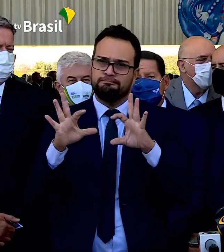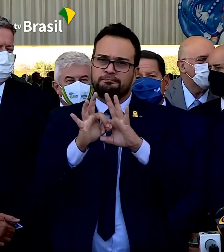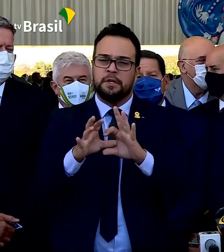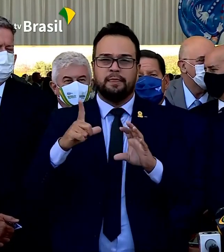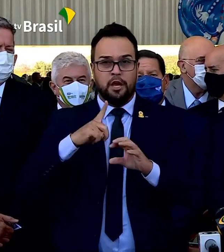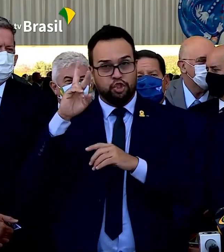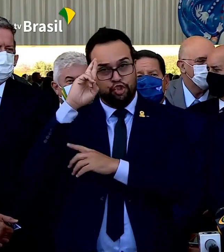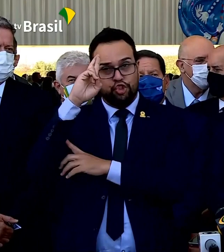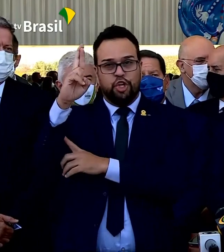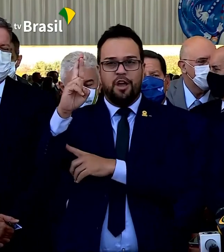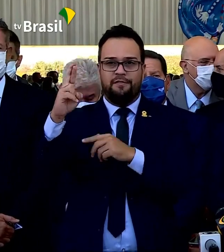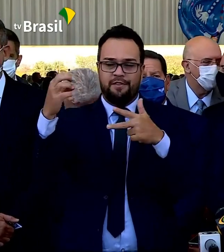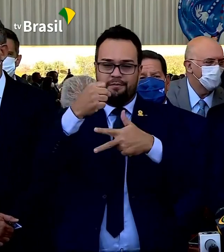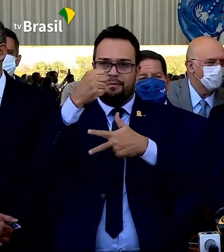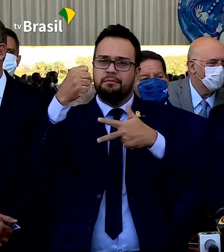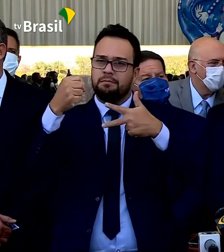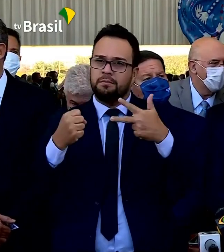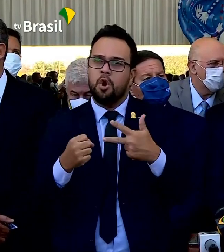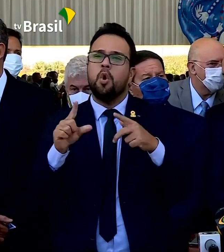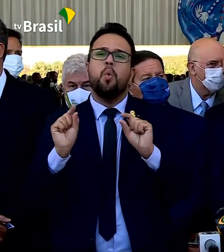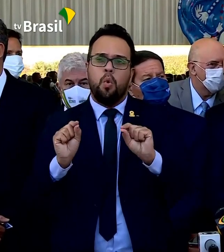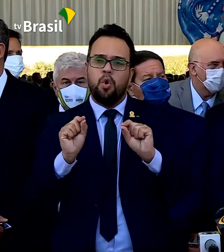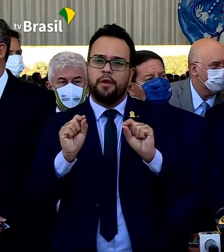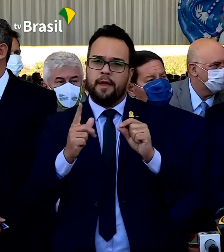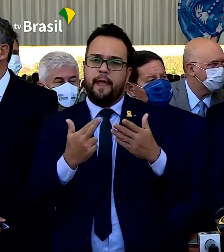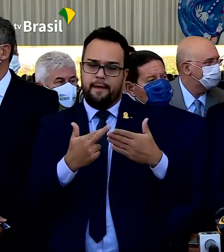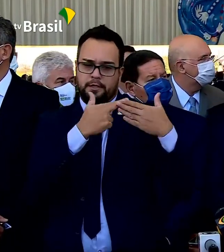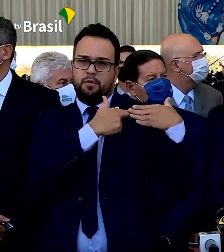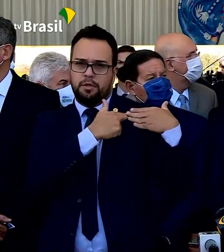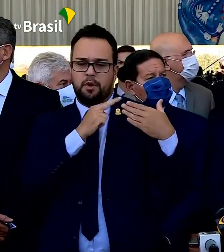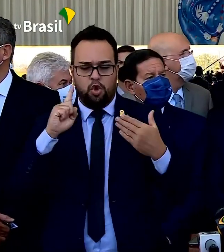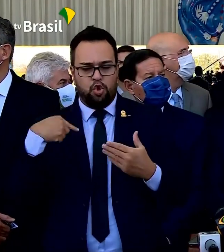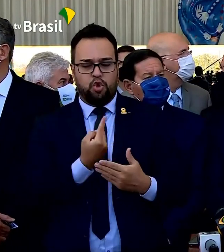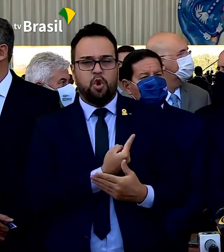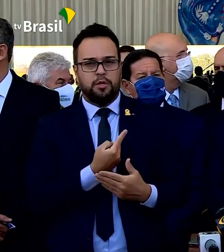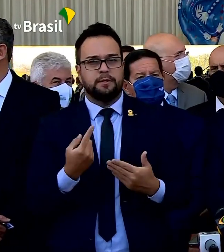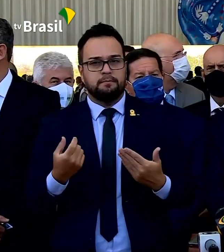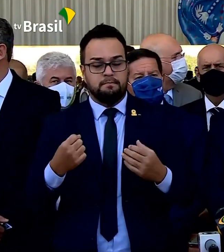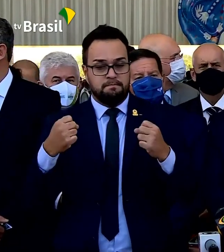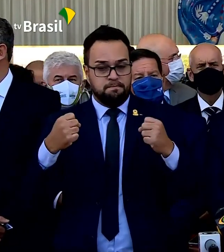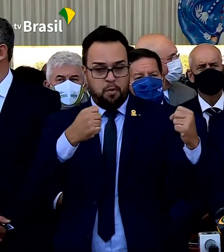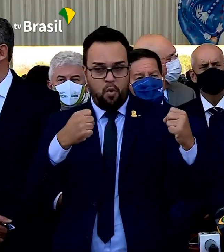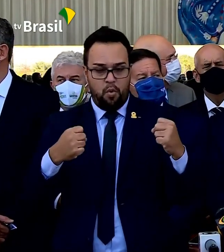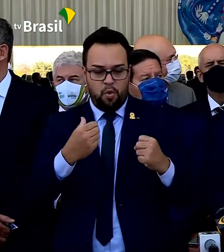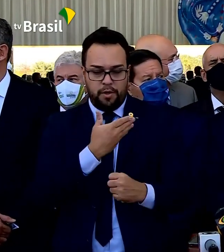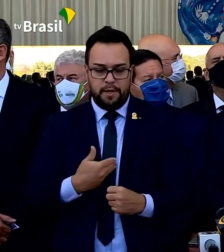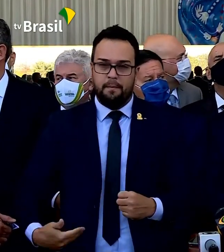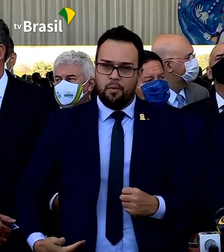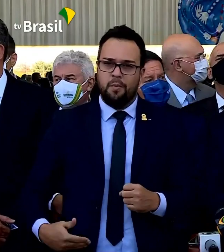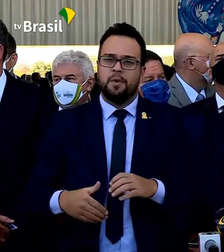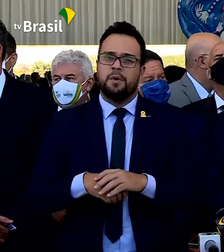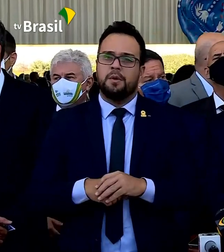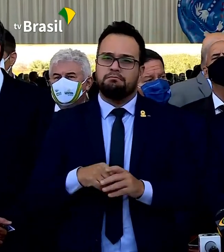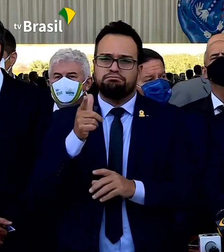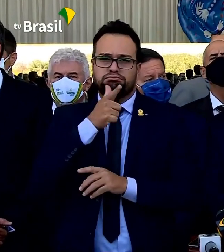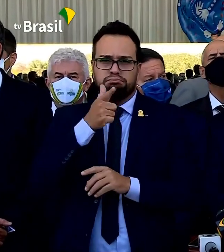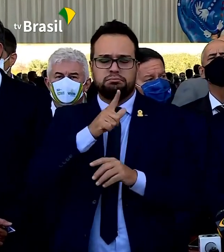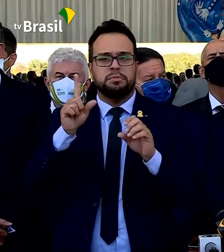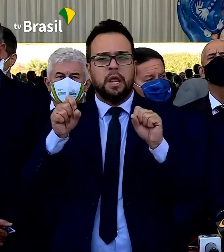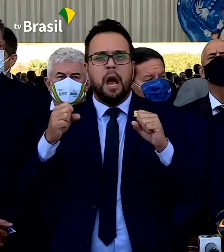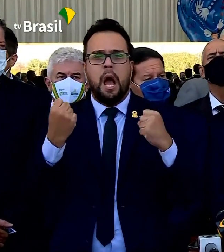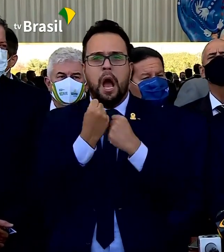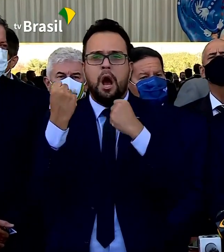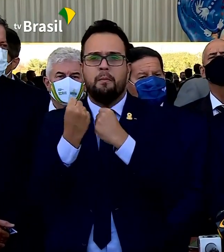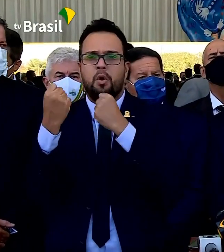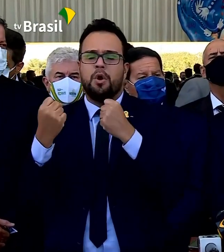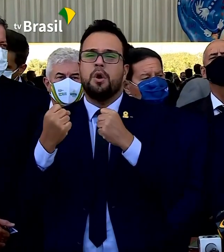poderes para que cumpramos o nosso dever como poder público e consigamos o apoio e o respeito